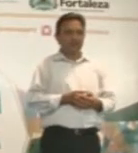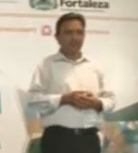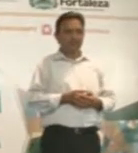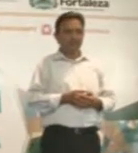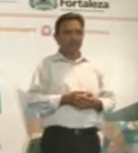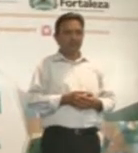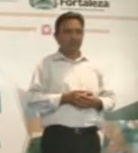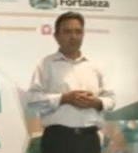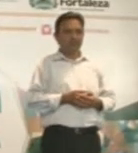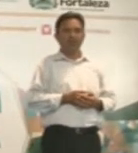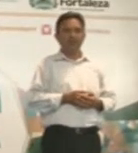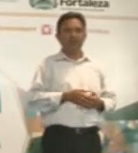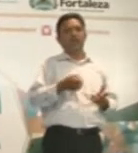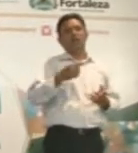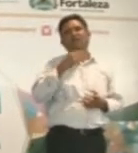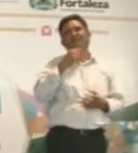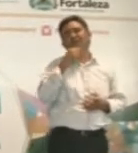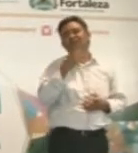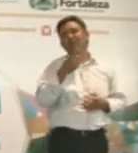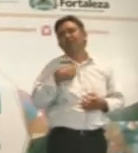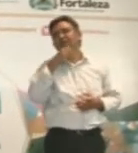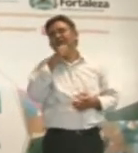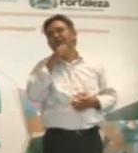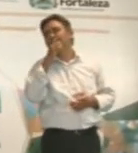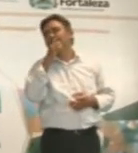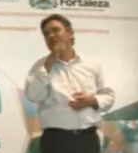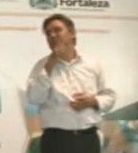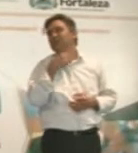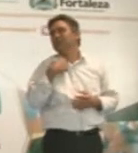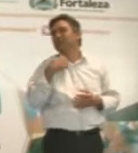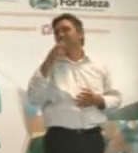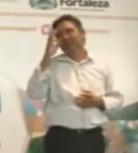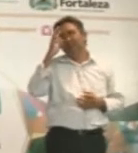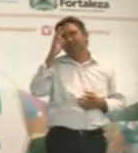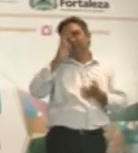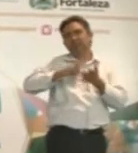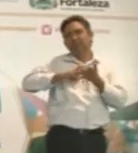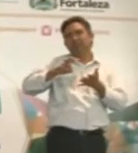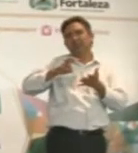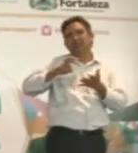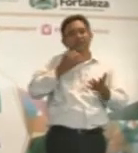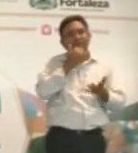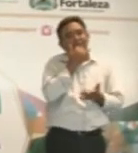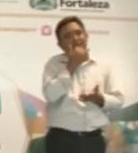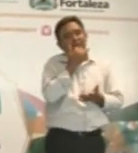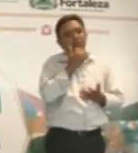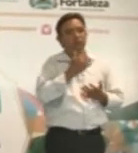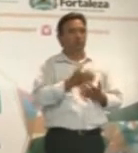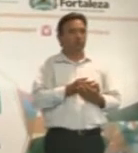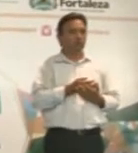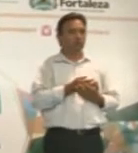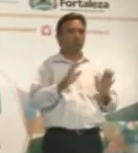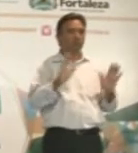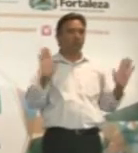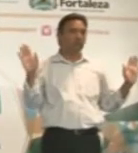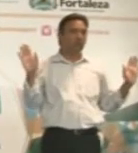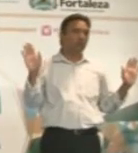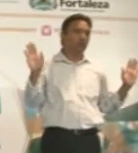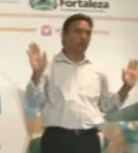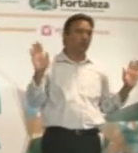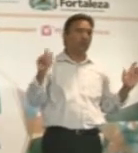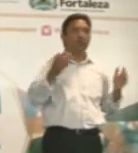Não dá. Eu passei o final de semana todo, isso, aquilo, outro, segunda de manhã. E aí? Pessoal,